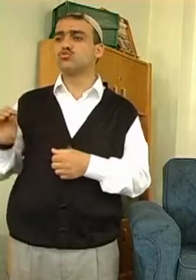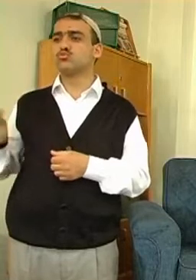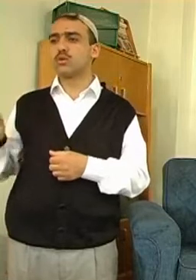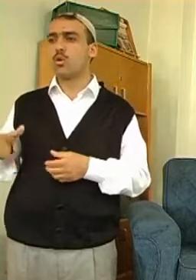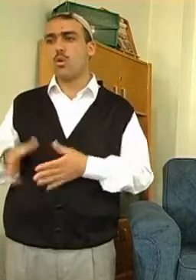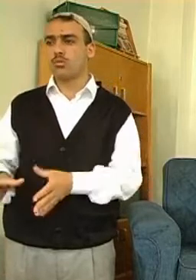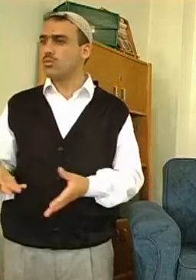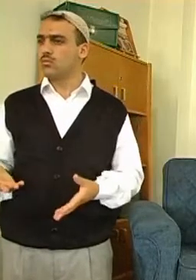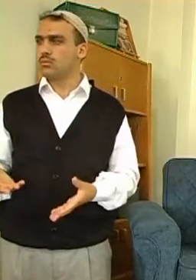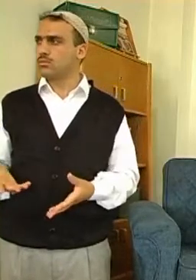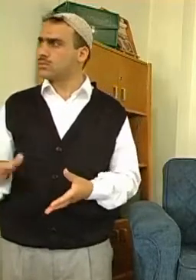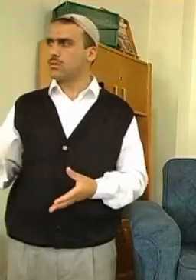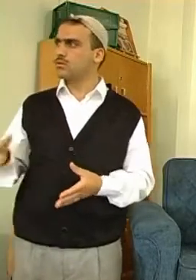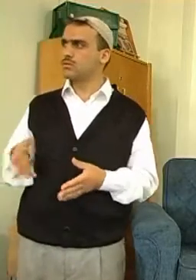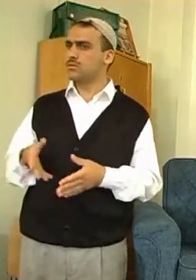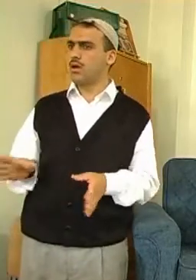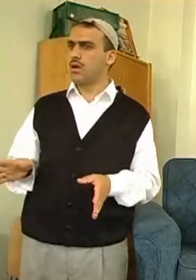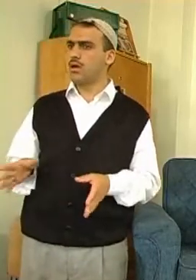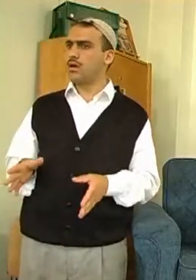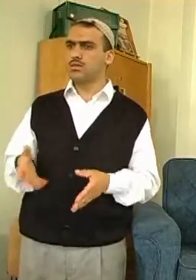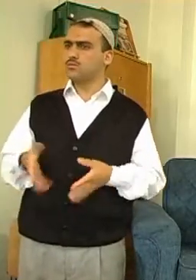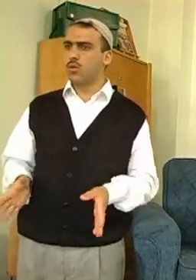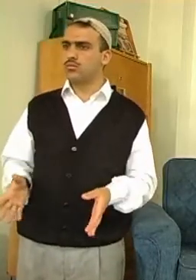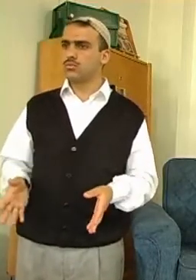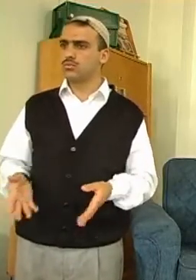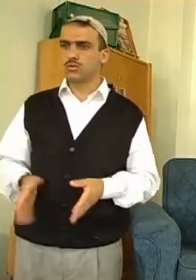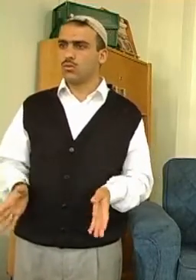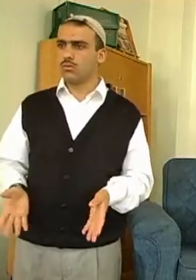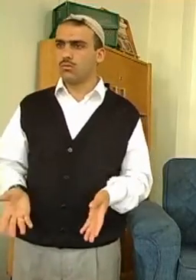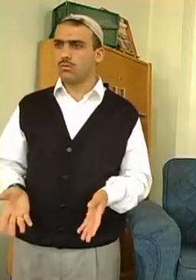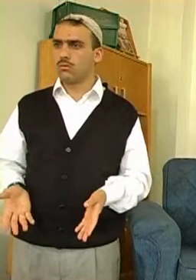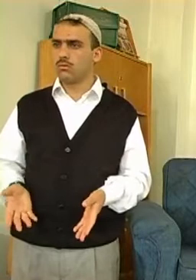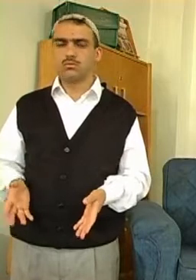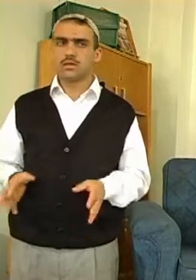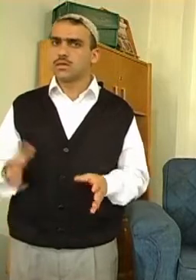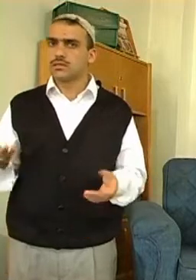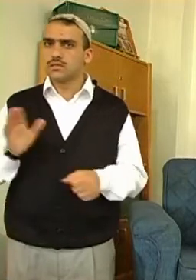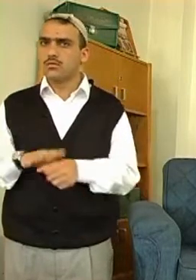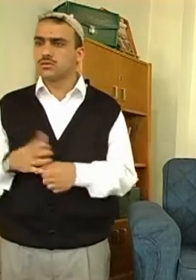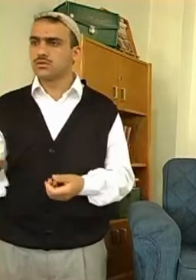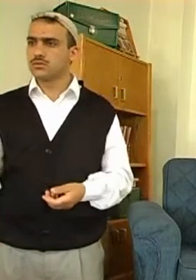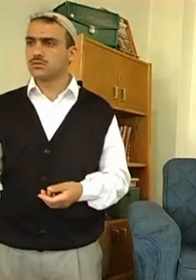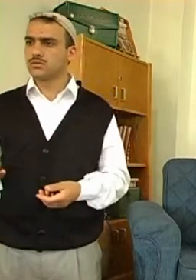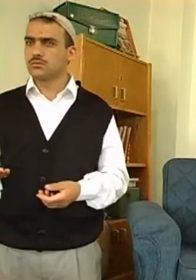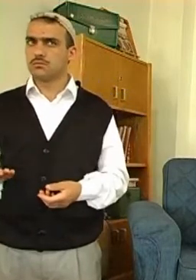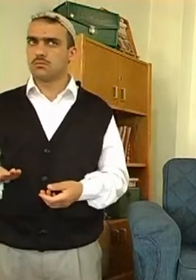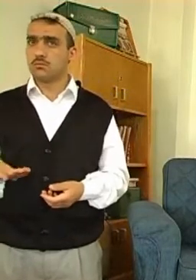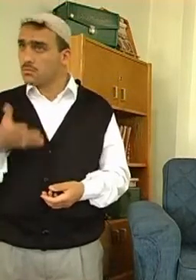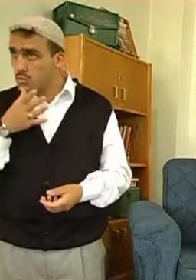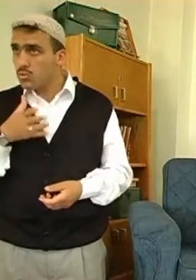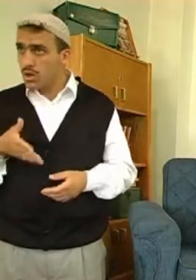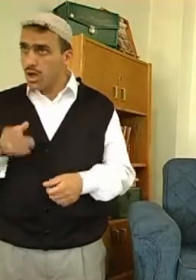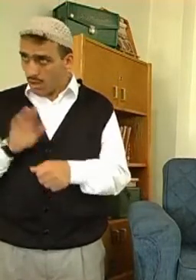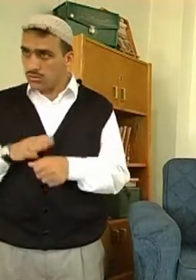Ne nasıl kendini yapıyor? Allah Allah. Bilmeden konuşuyoruz işte. Tabiata veriliyor. Tabii yapmış. Nasıl yapmış?